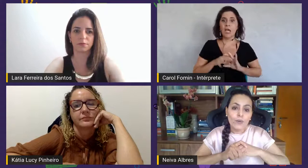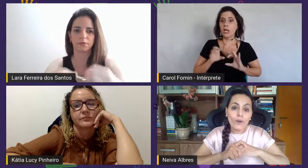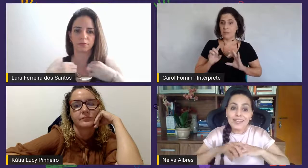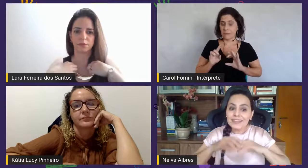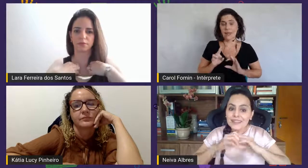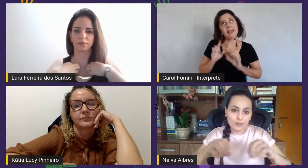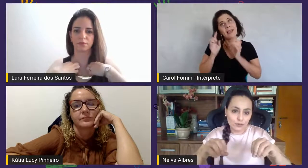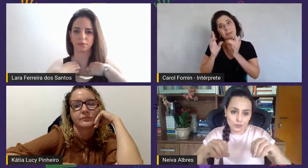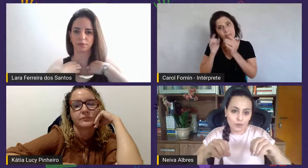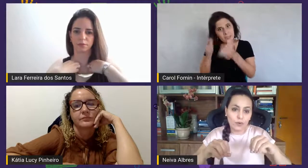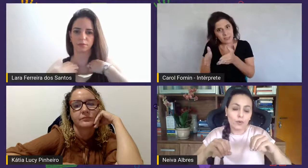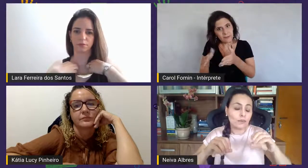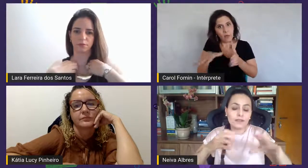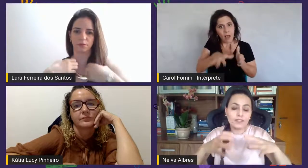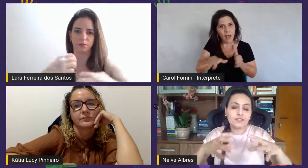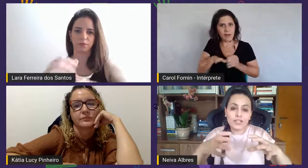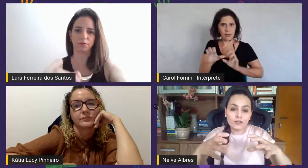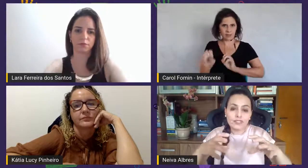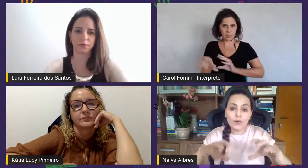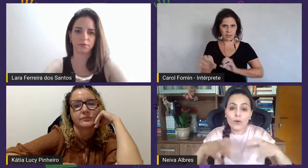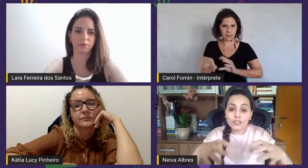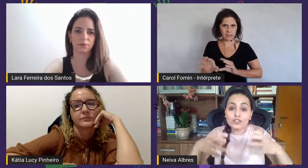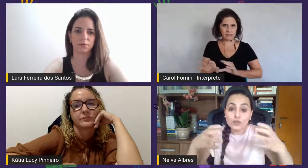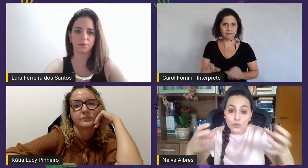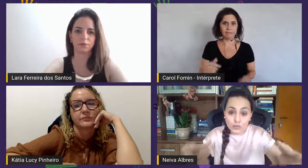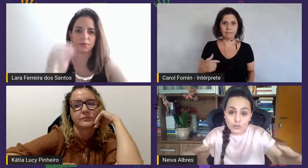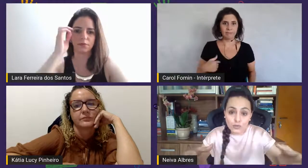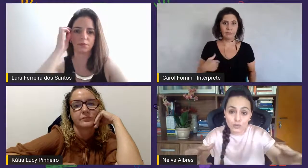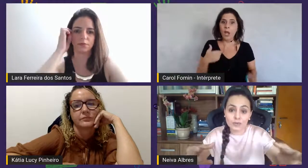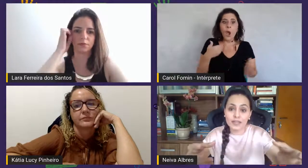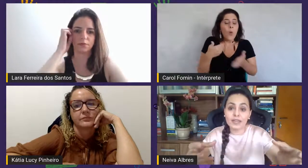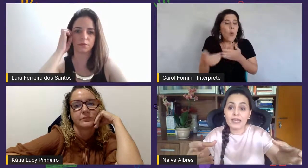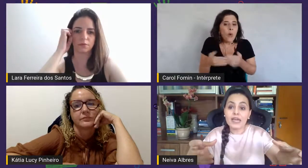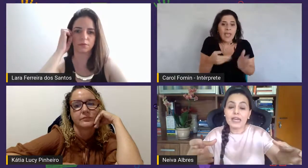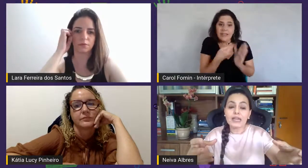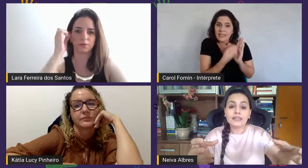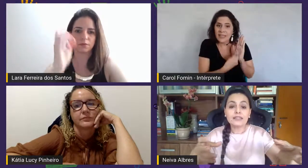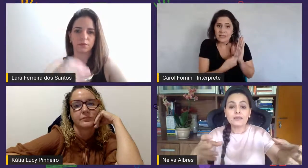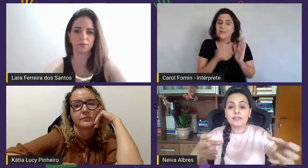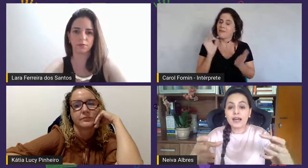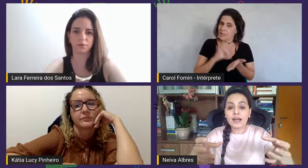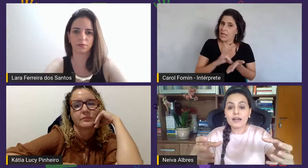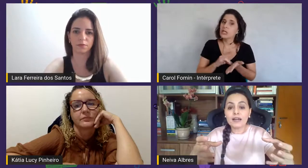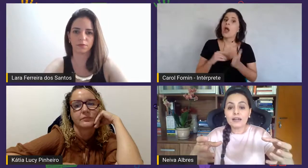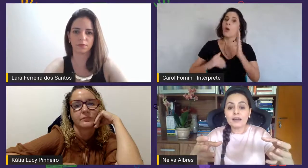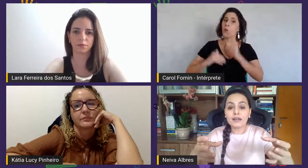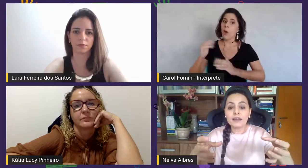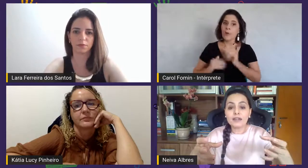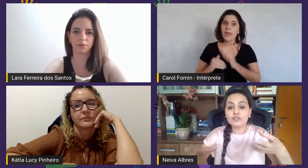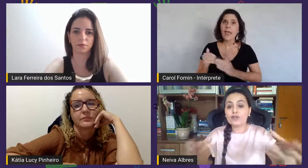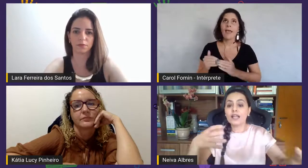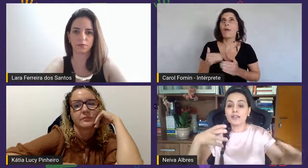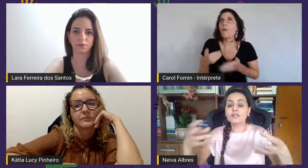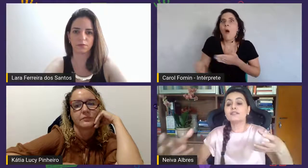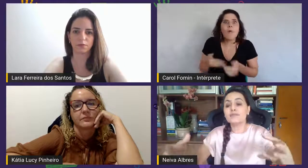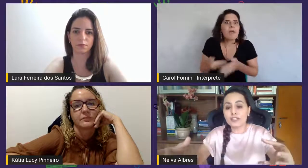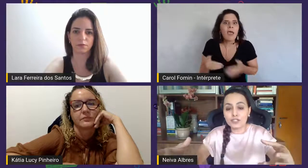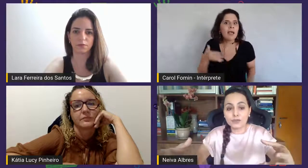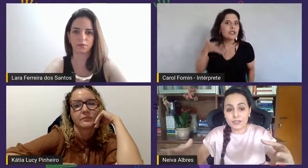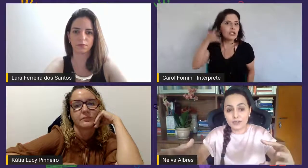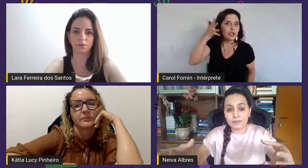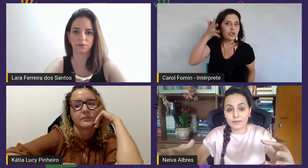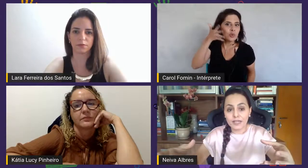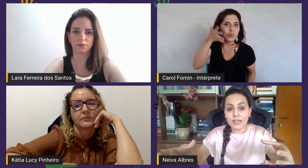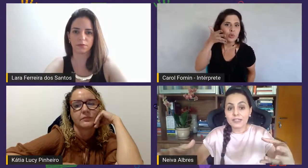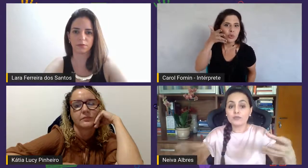educacional, qualquer texto, na verdade, eu quero dizer, qualquer discurso, né, ele não está isolado da esfera